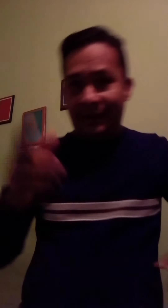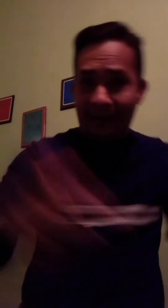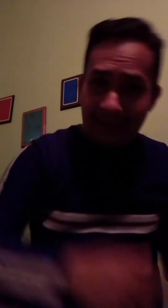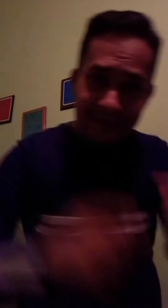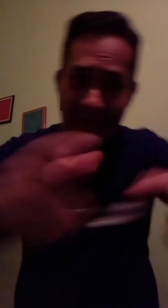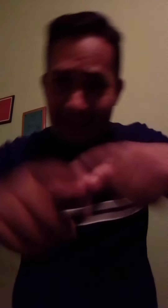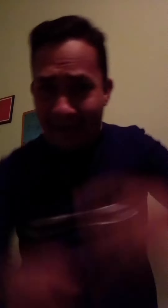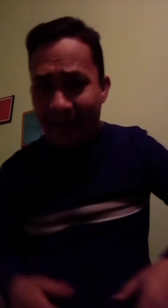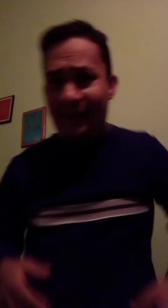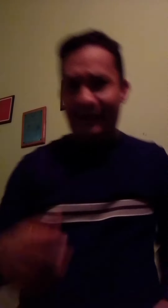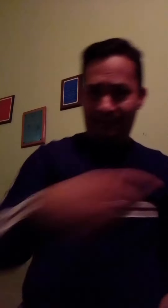es el Rey,